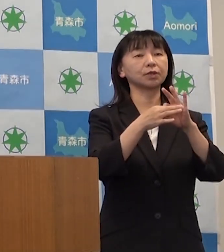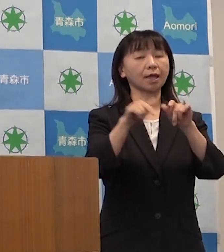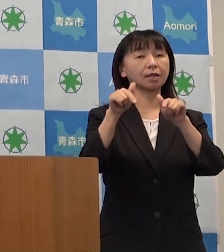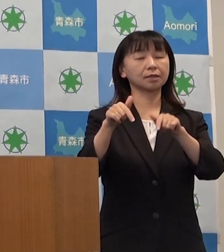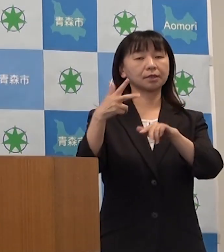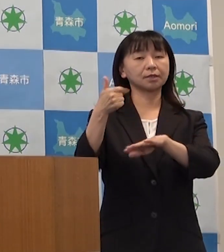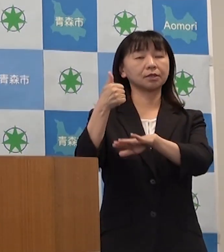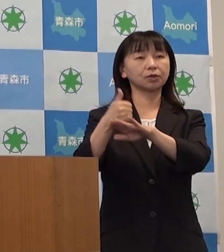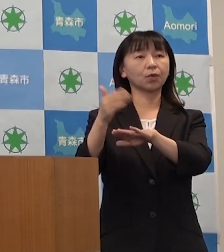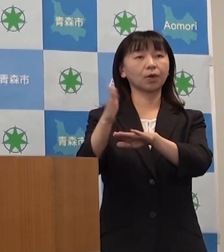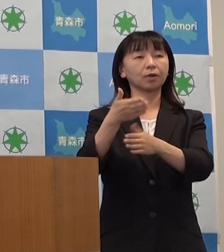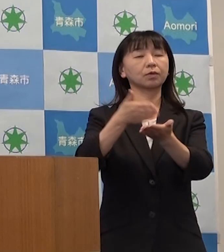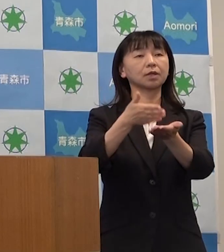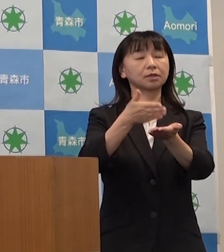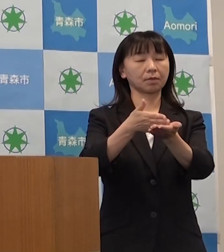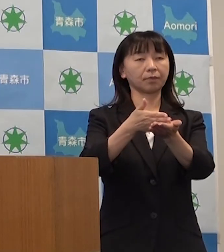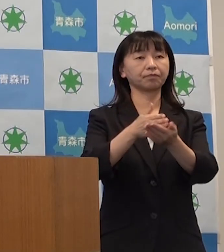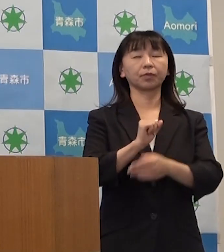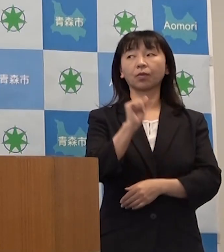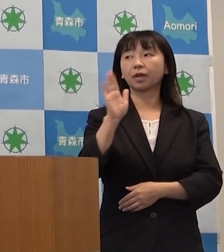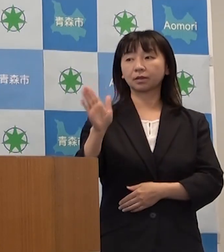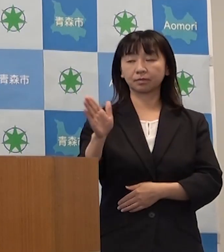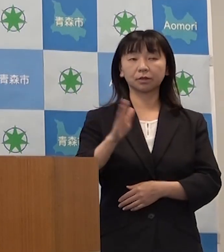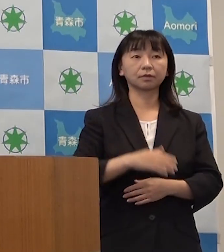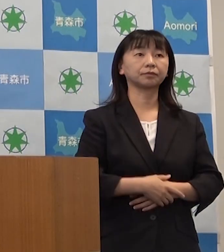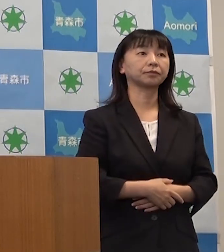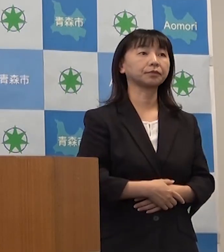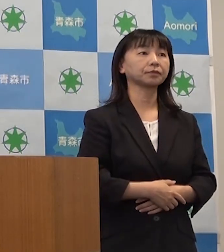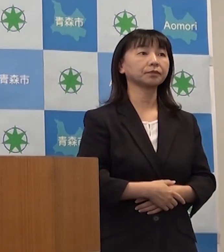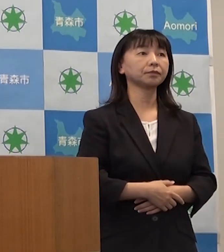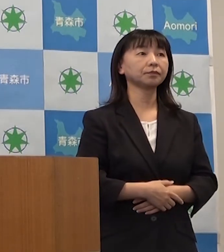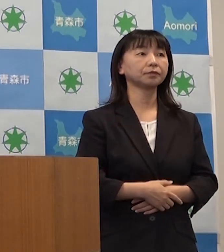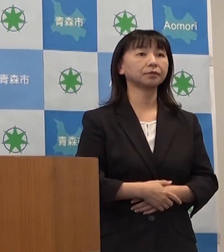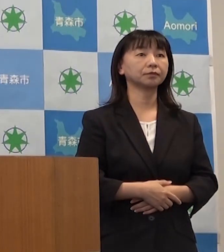市長よりご説明いたします。市長お願いいたします。